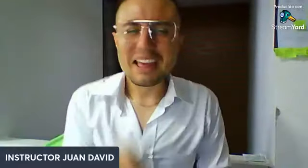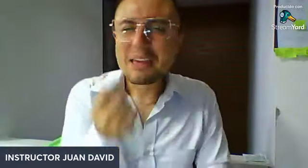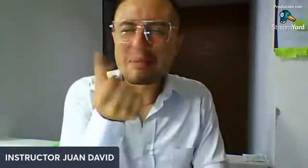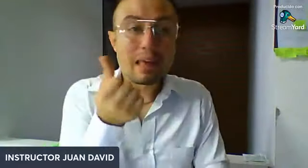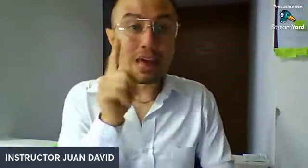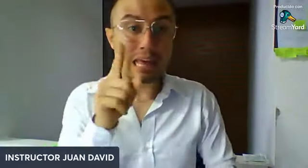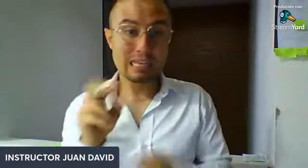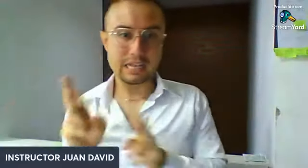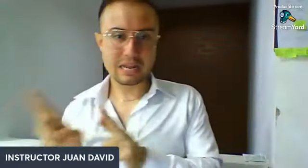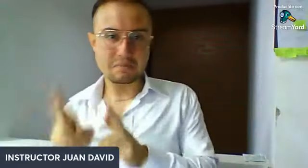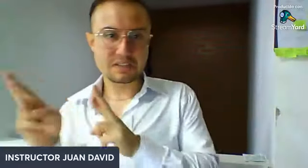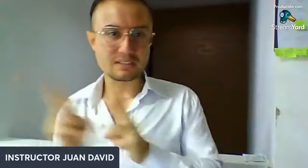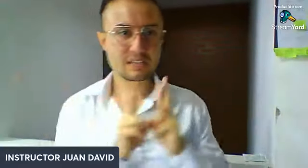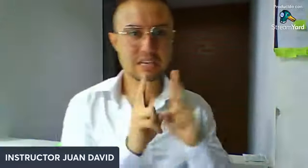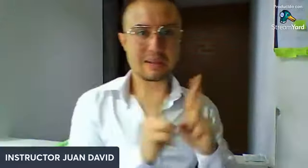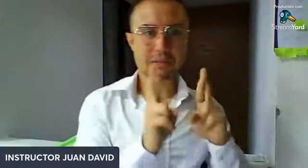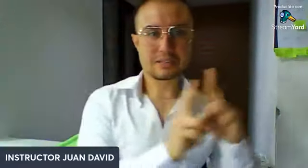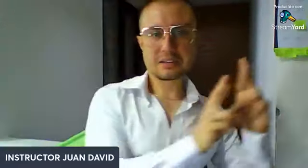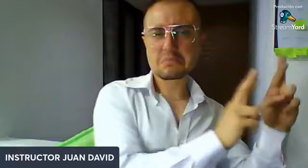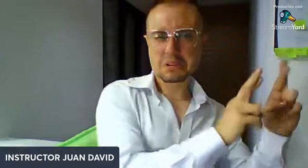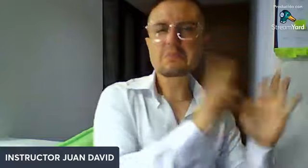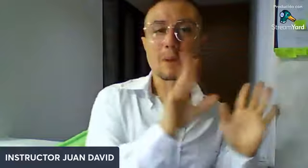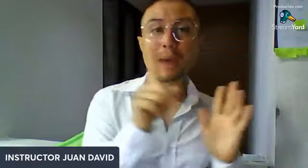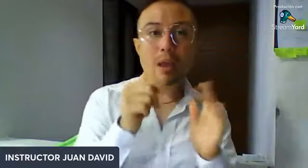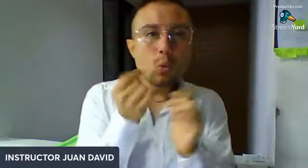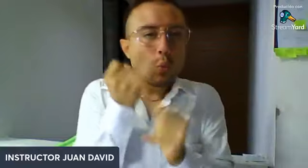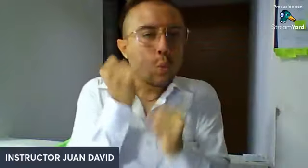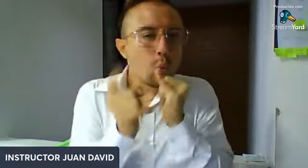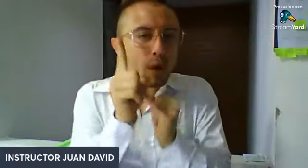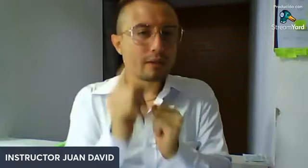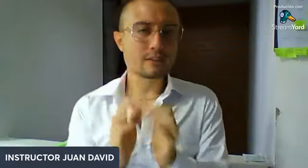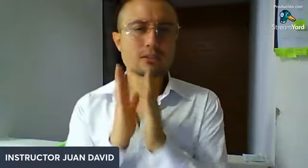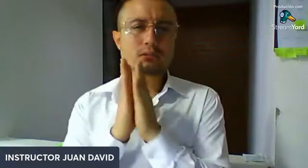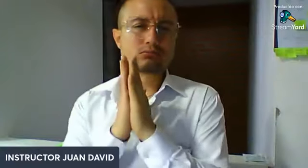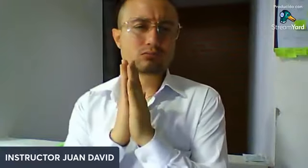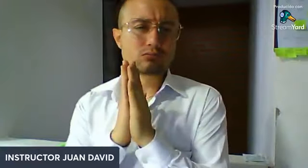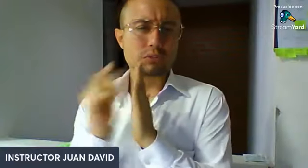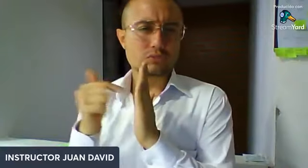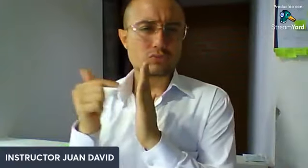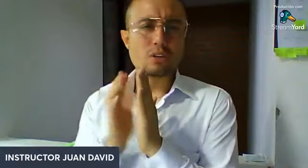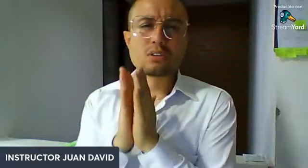Sí, no tardes tanto, Jesús, ven, ven. Sí, se repiten varias veces en la canción.